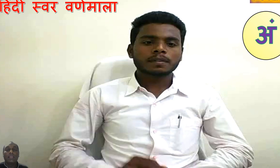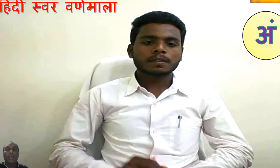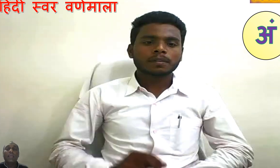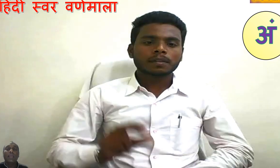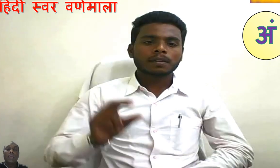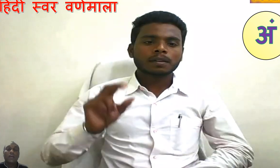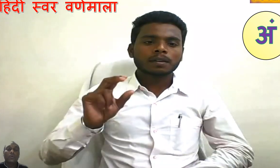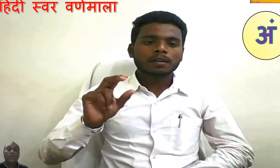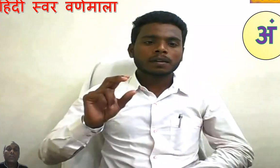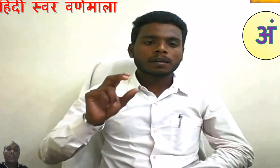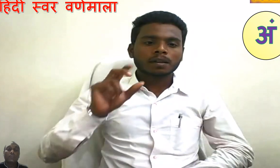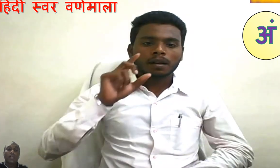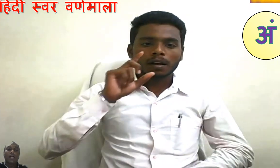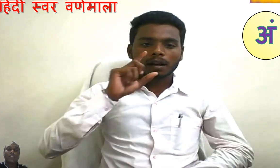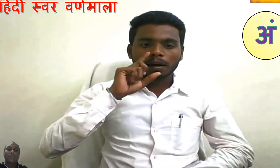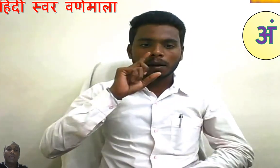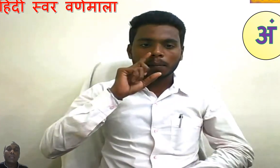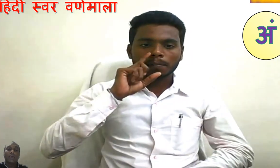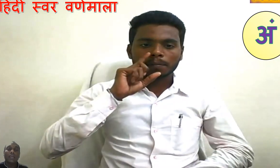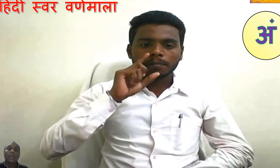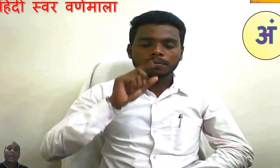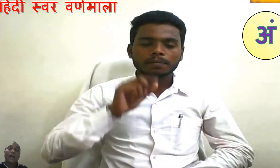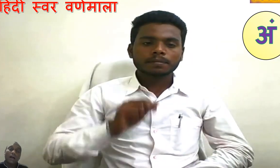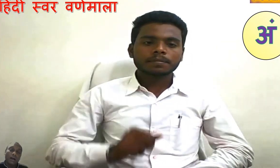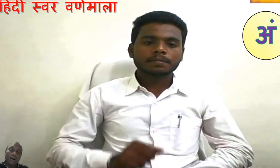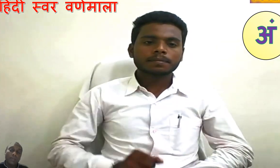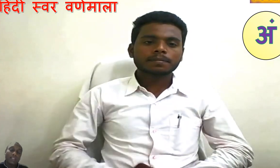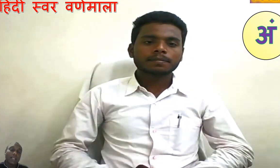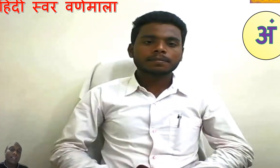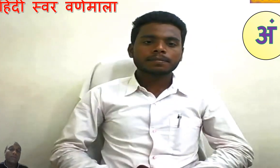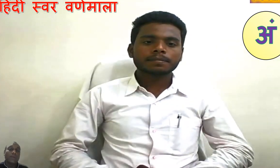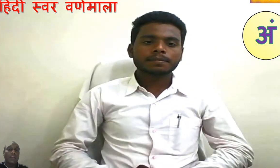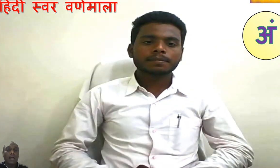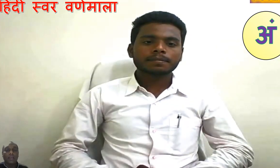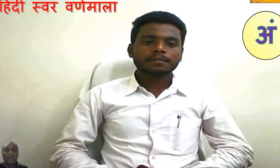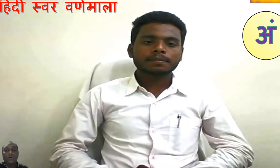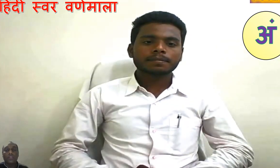लिए एक उंग, इस प्रकार से आप देखेंगे, आप बताते हुए नाक की और